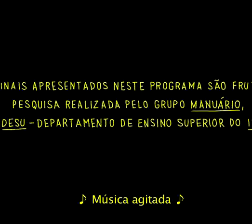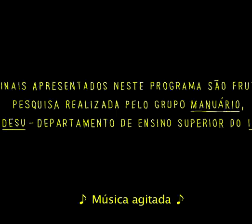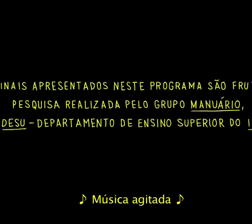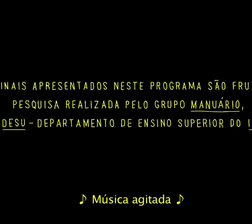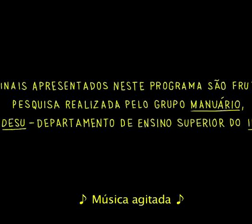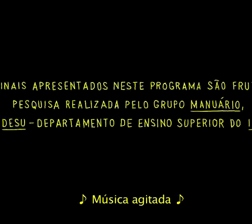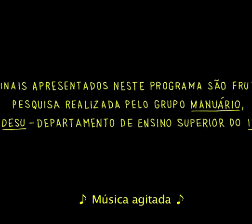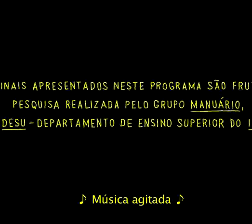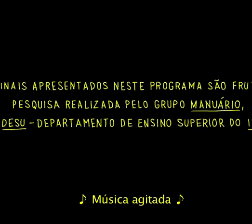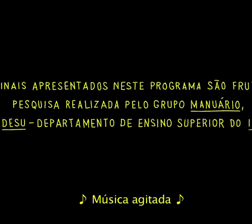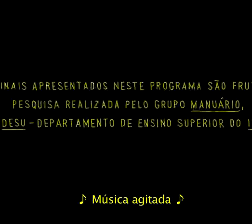Tchau!